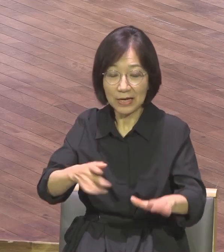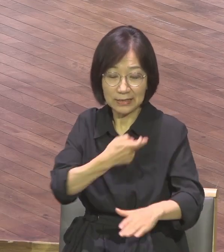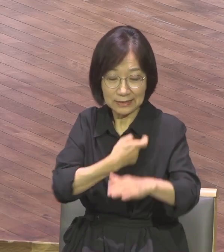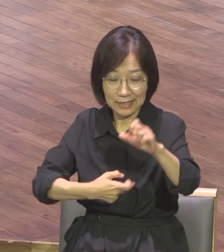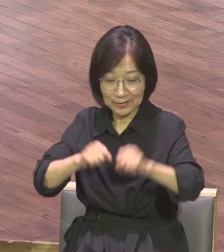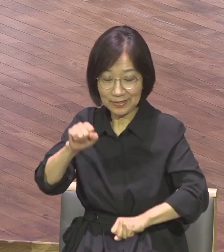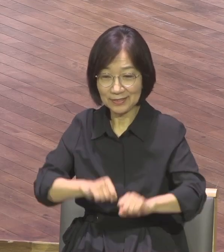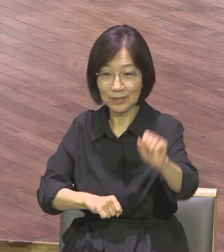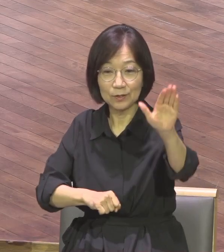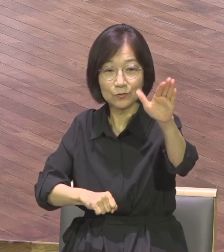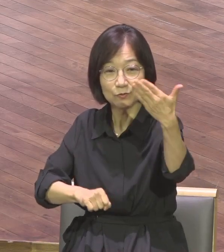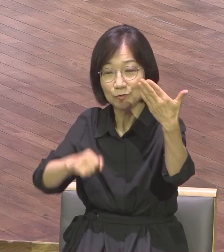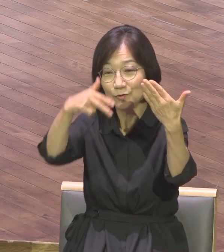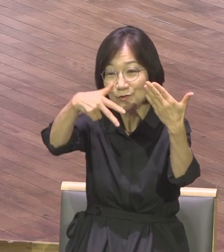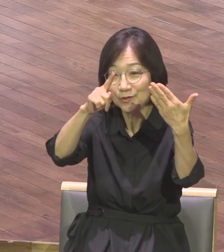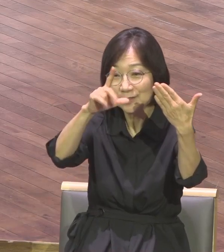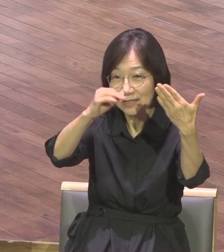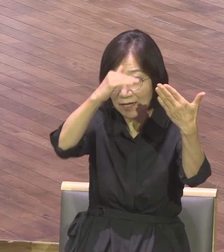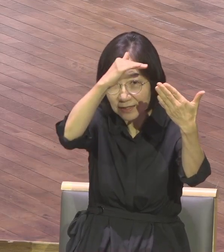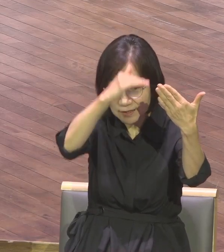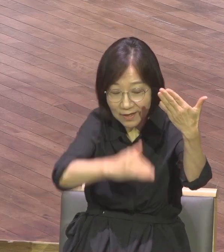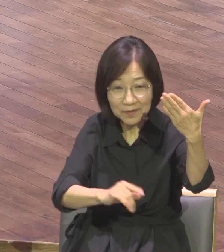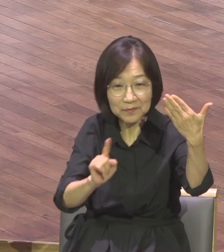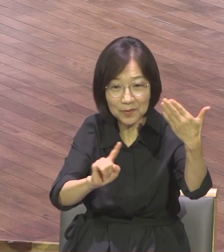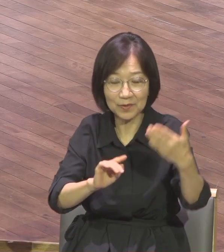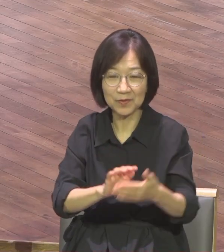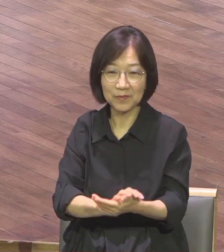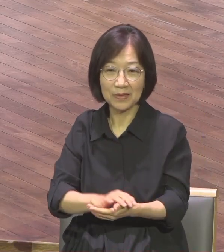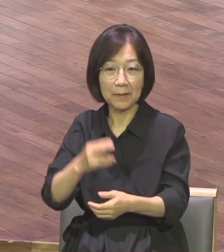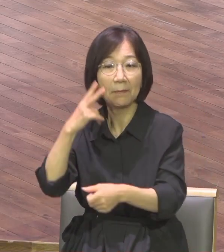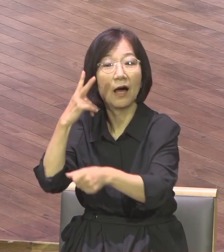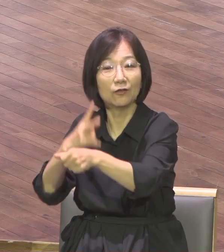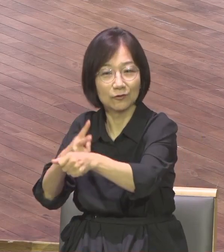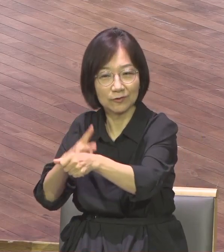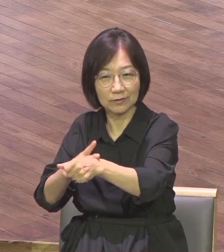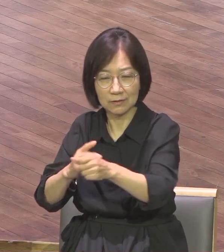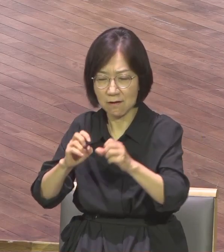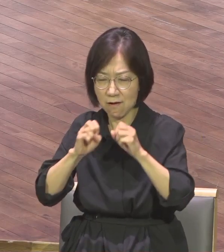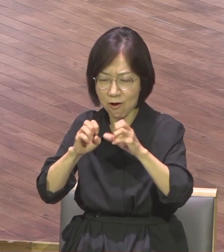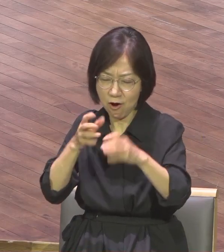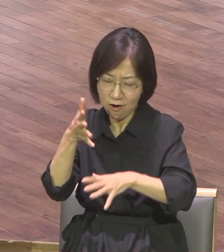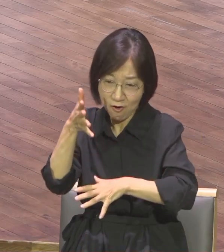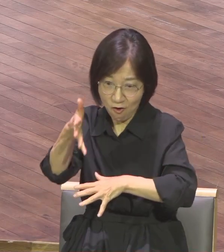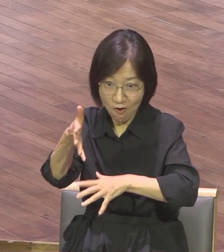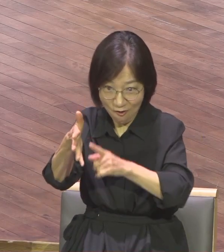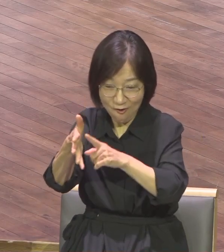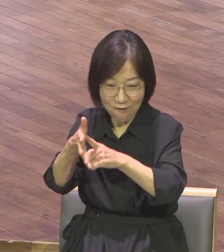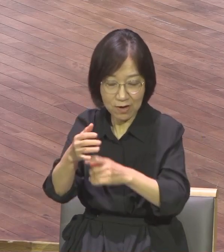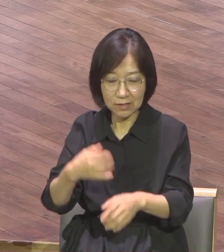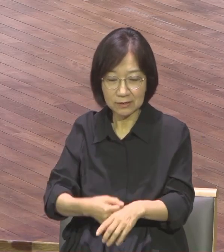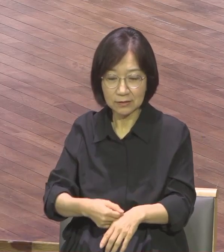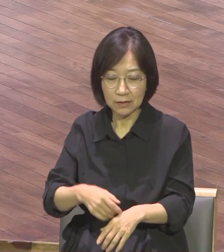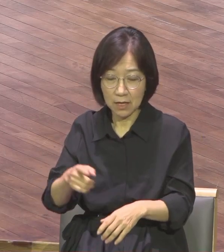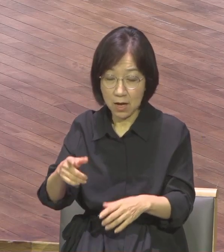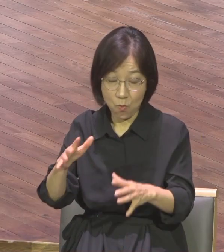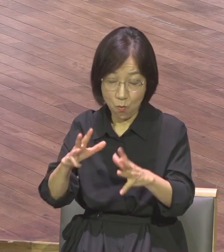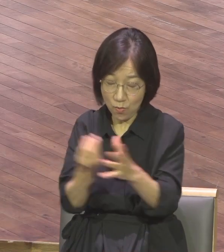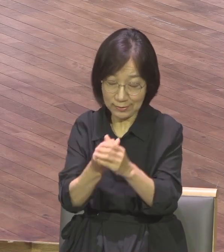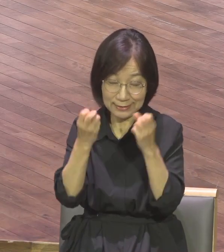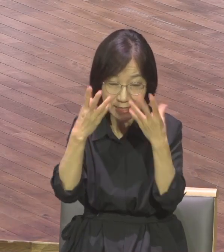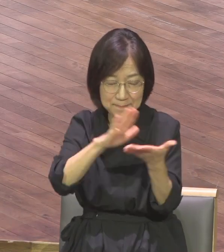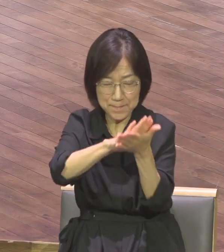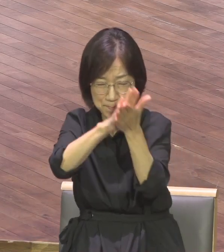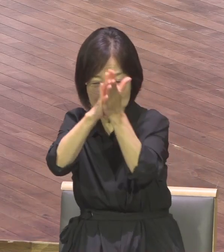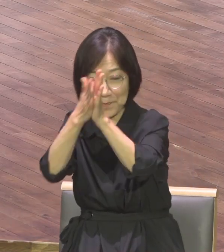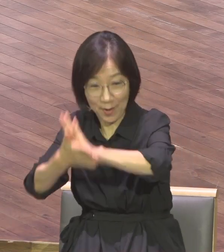사도행전 9장은 시대적 전도자 사도 바울이 변화된 다메섹 사건으로 시작을